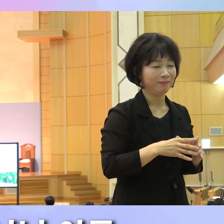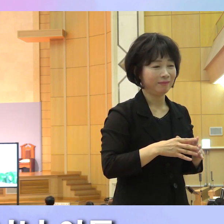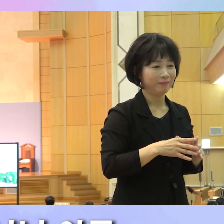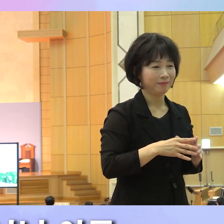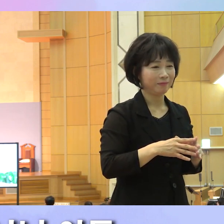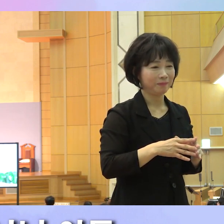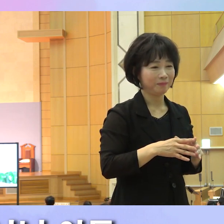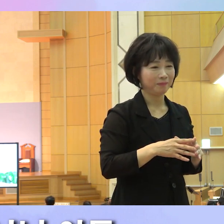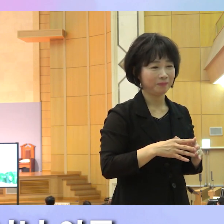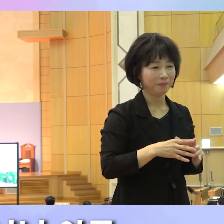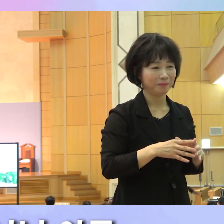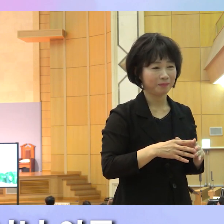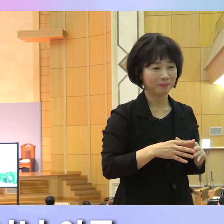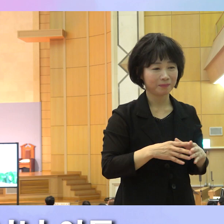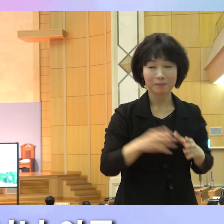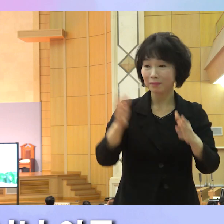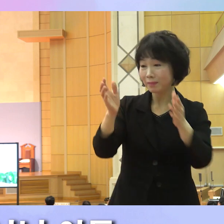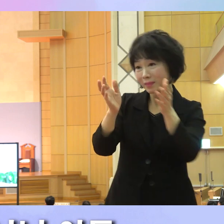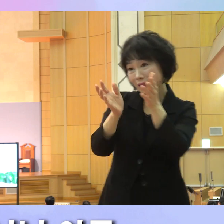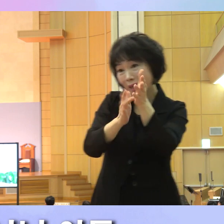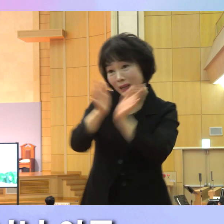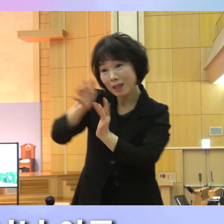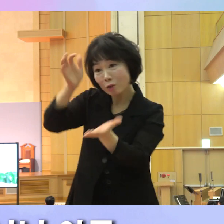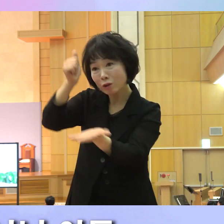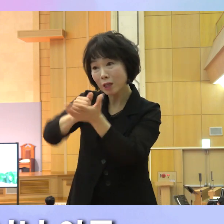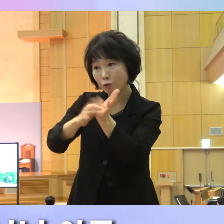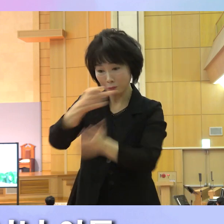그냥 예수님으로만 아는 거야.